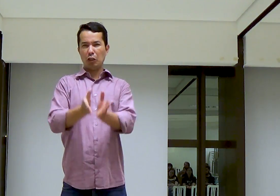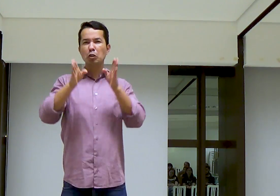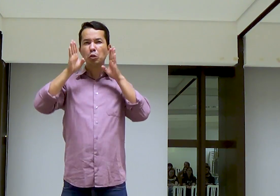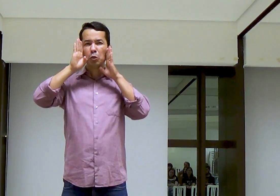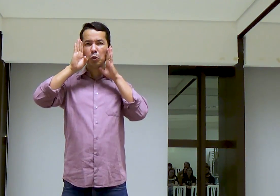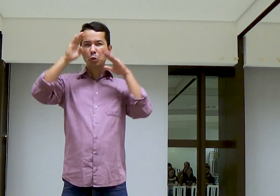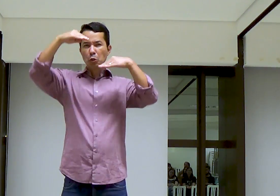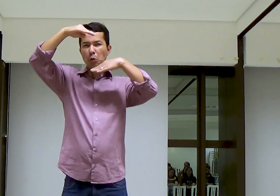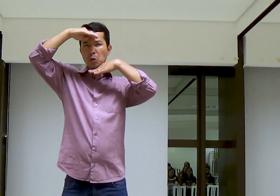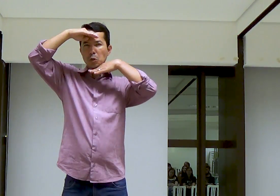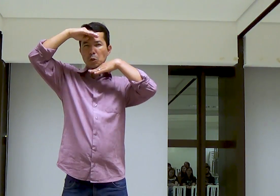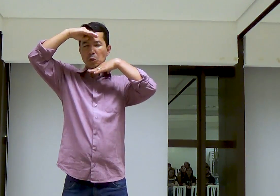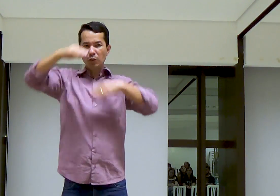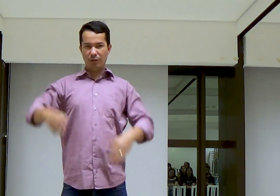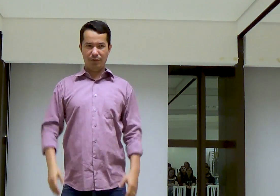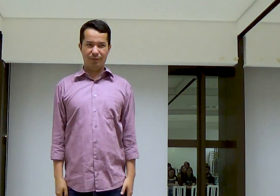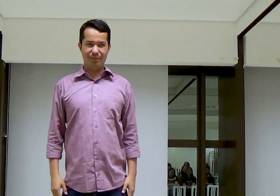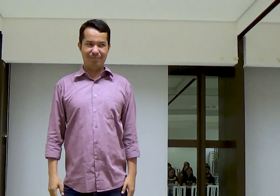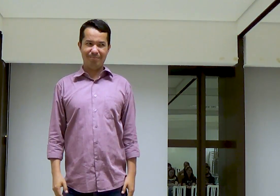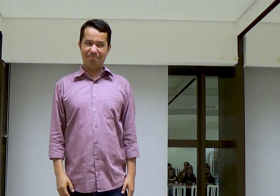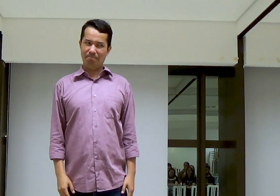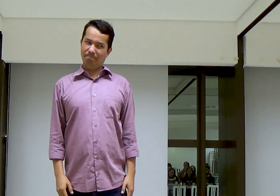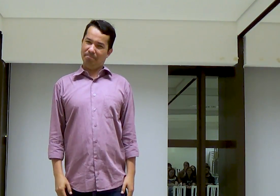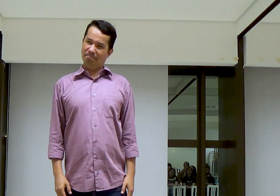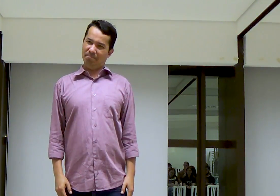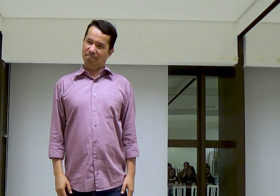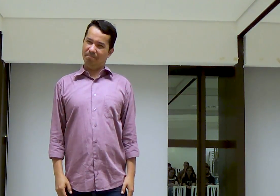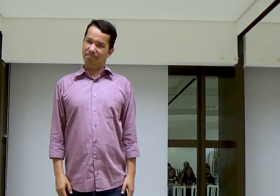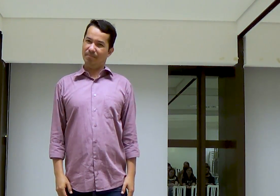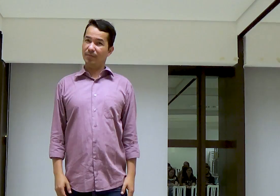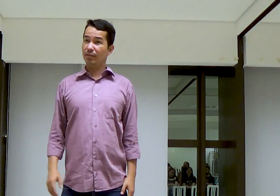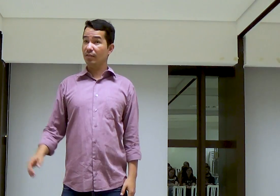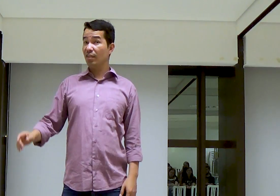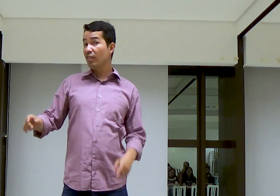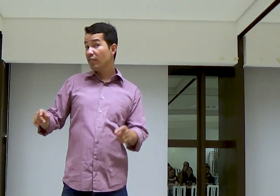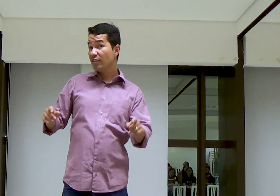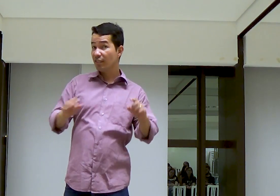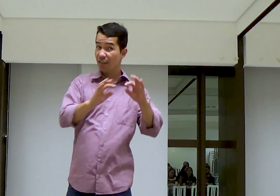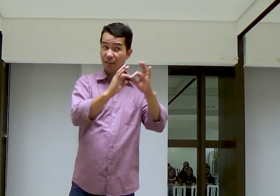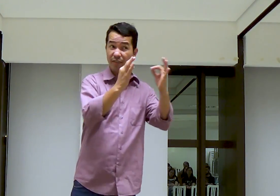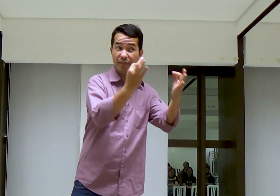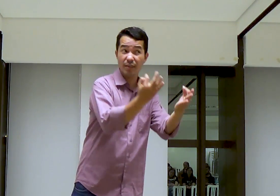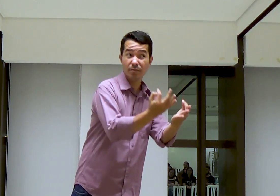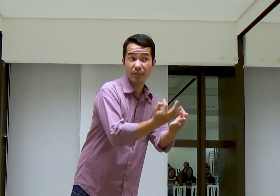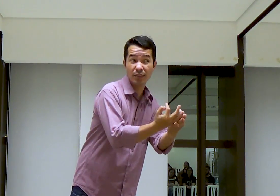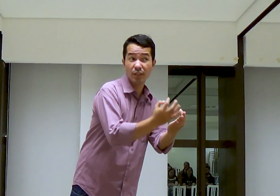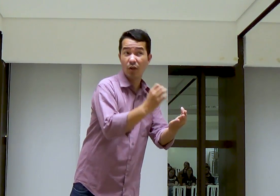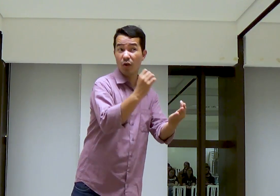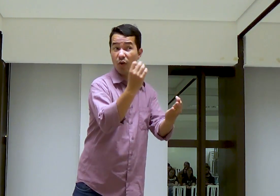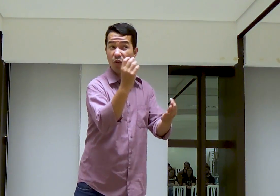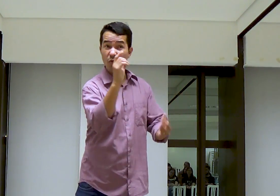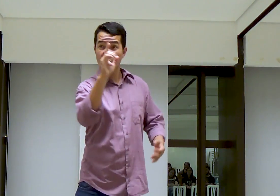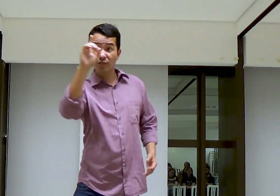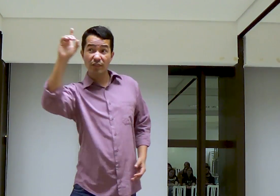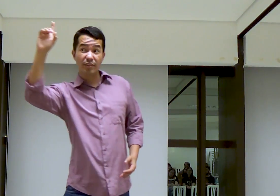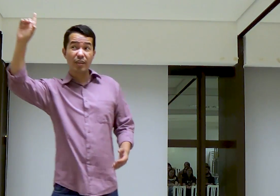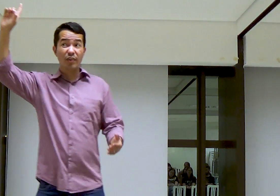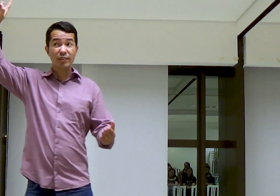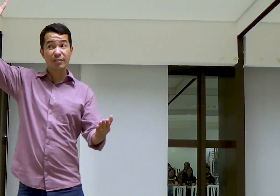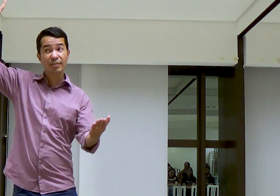dizer que eu estou quadradão, bobo. É, sua família ou a Deus